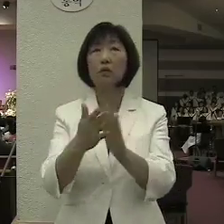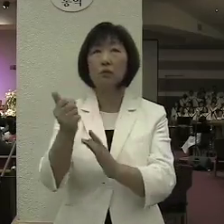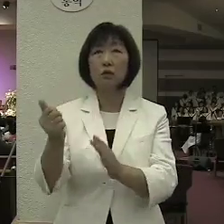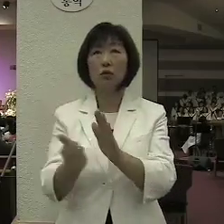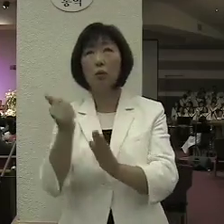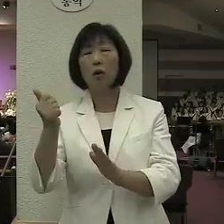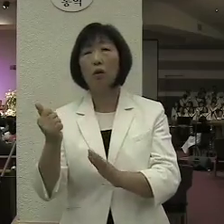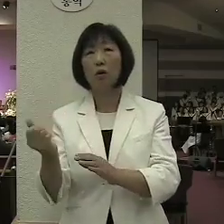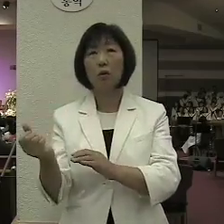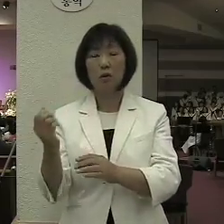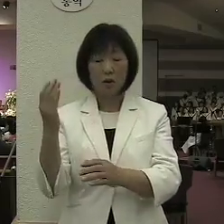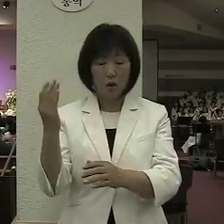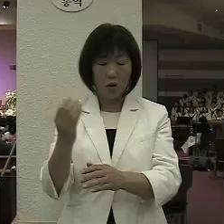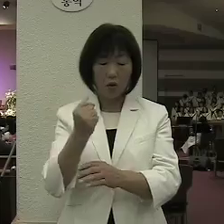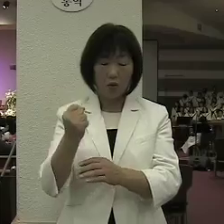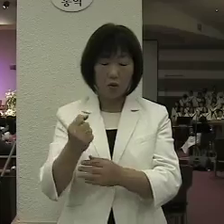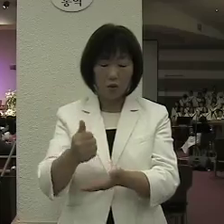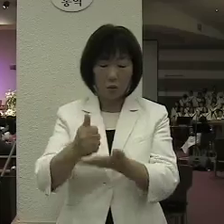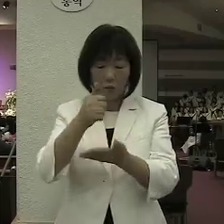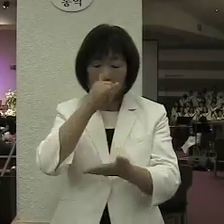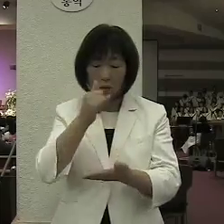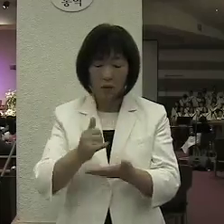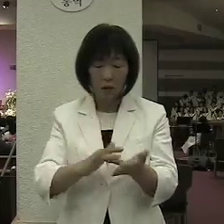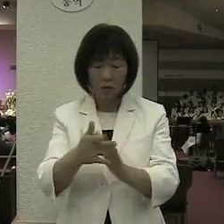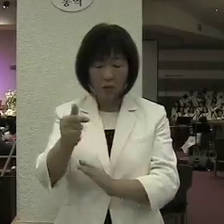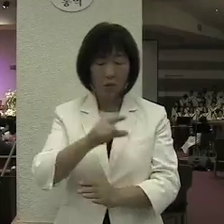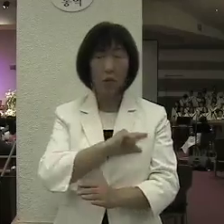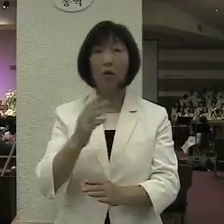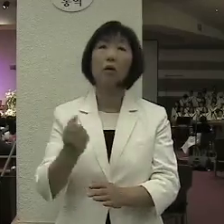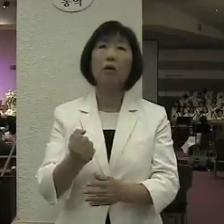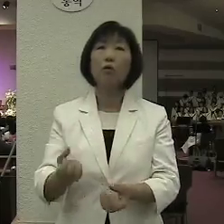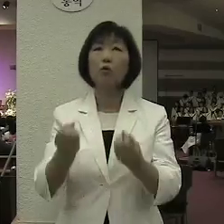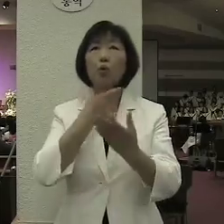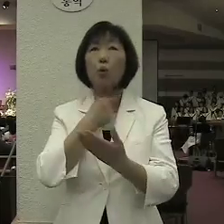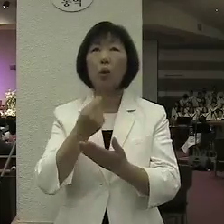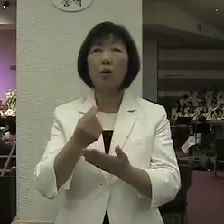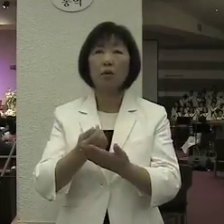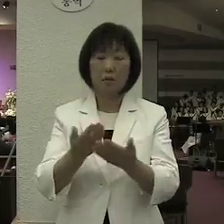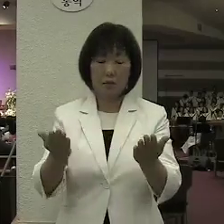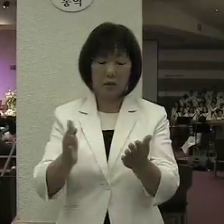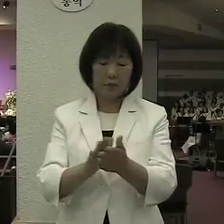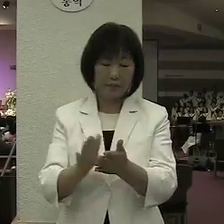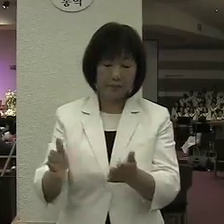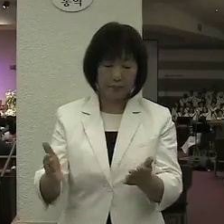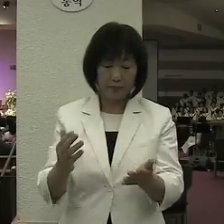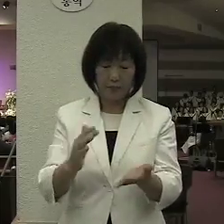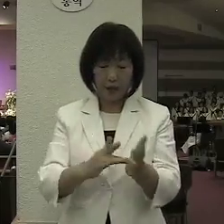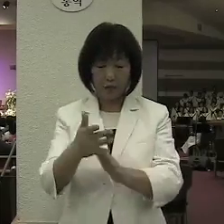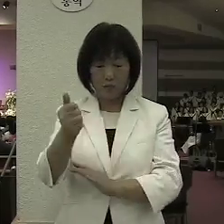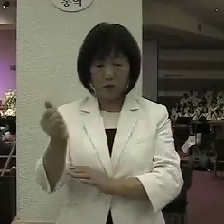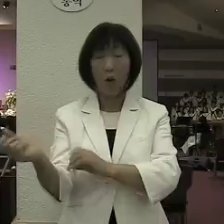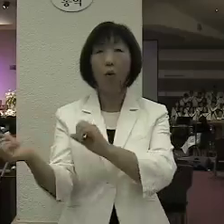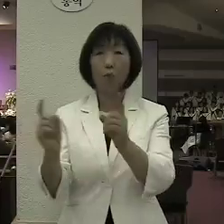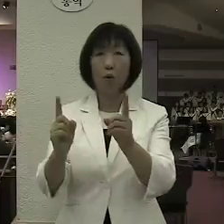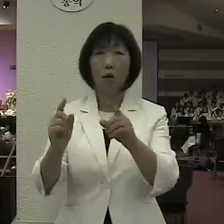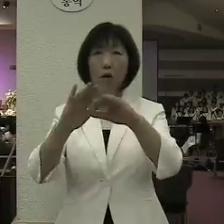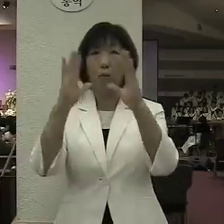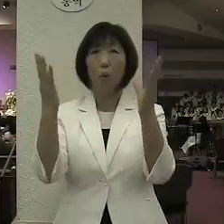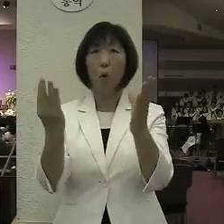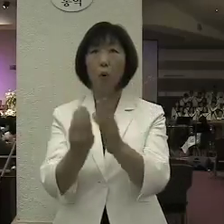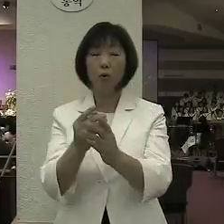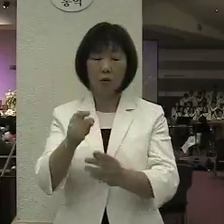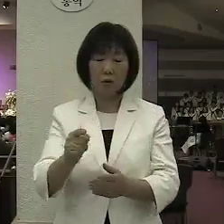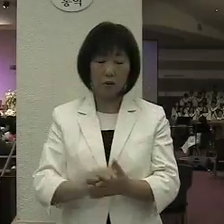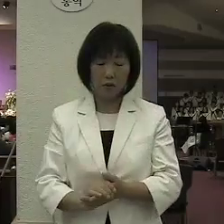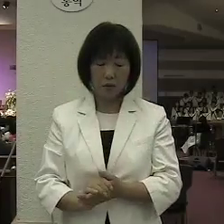나의 소망으로 삼으렵니다. 나의 인생 한 번 사는 인생 한 분에게 저의 생명을 다 바쳐야 되는데 저는